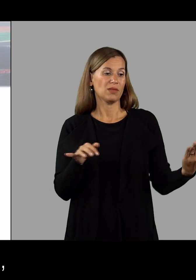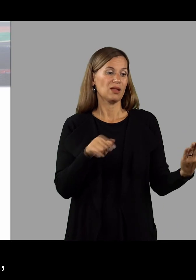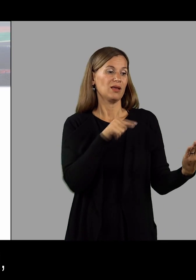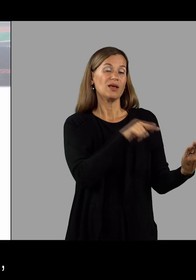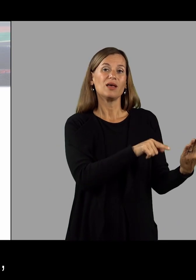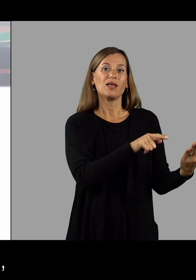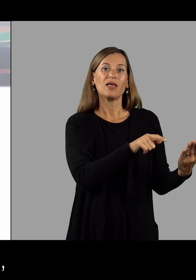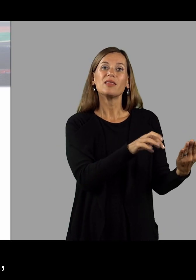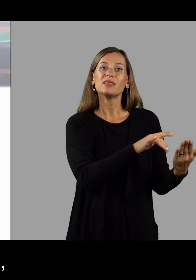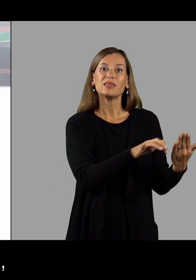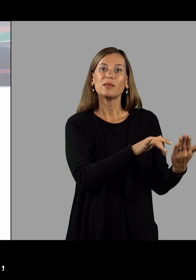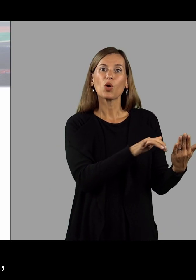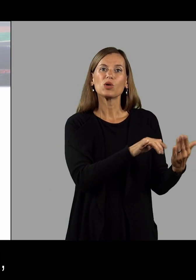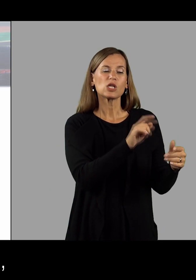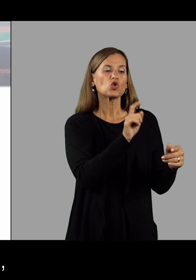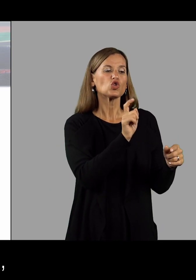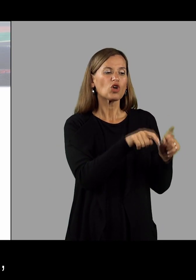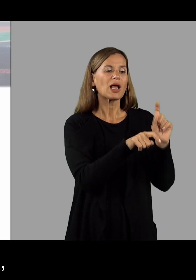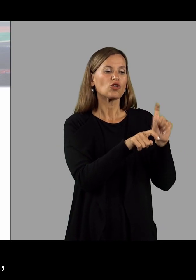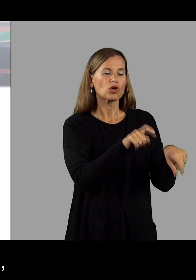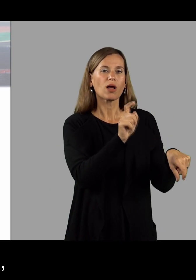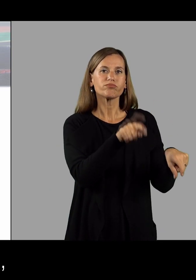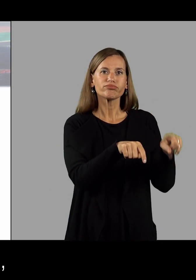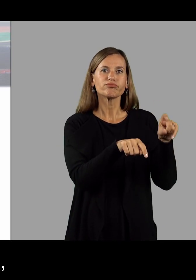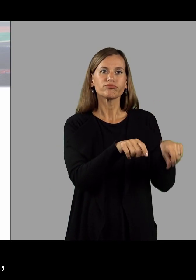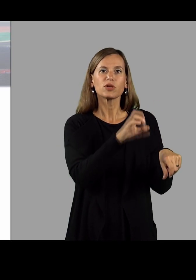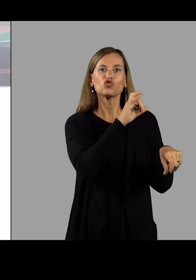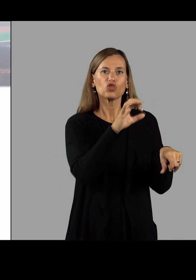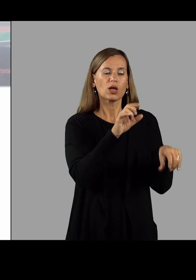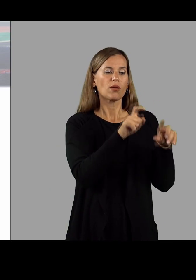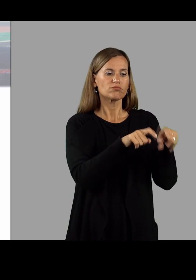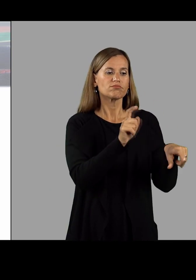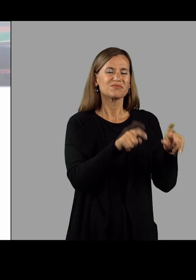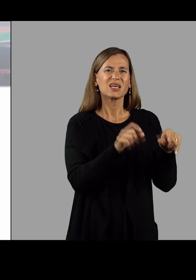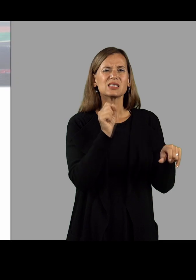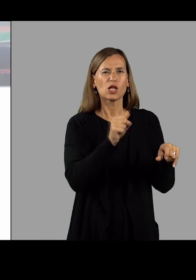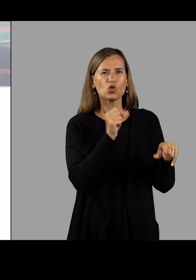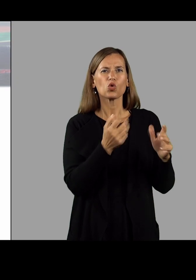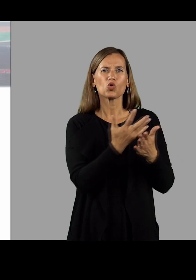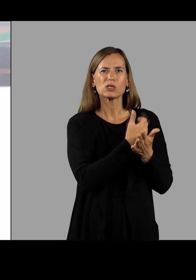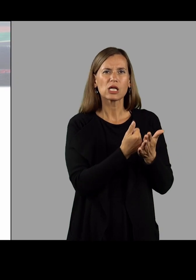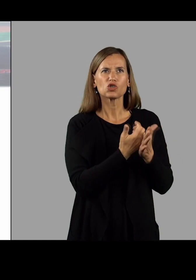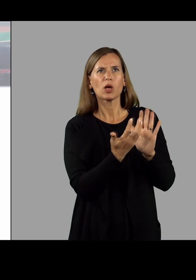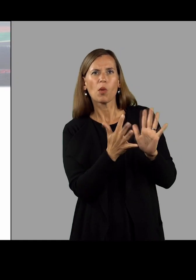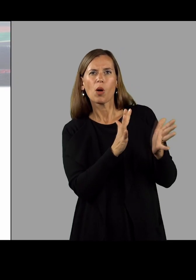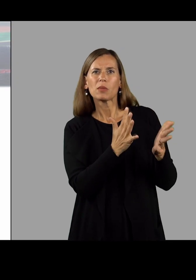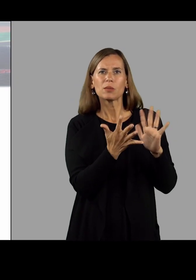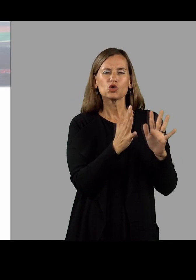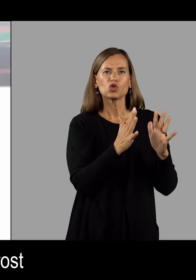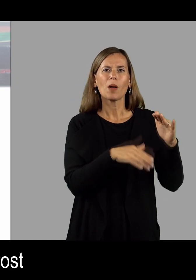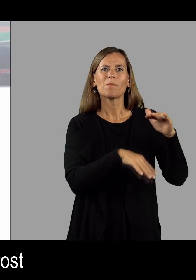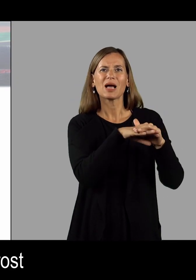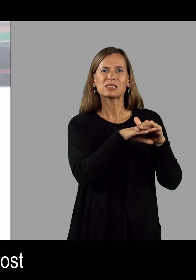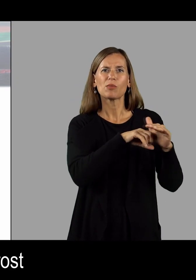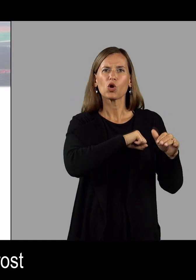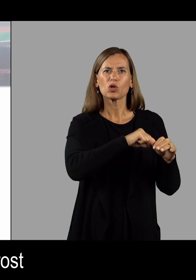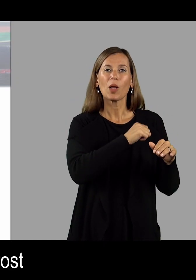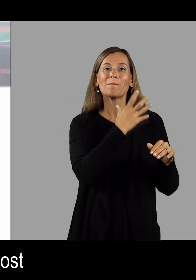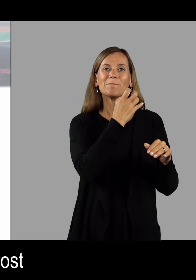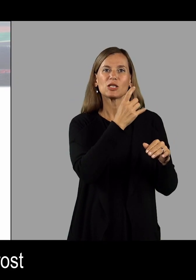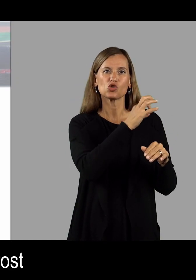se to vpeljalo v Slovenijo, kar se pa do sedaj v bistvu ni zgodilo. Če primerjamo QWERTY in Velotype